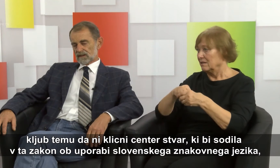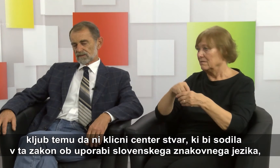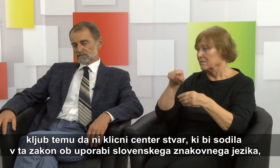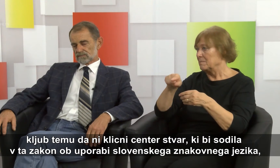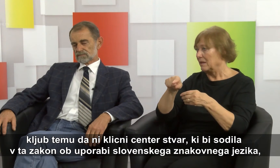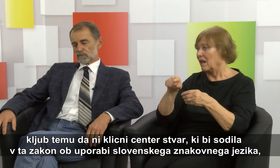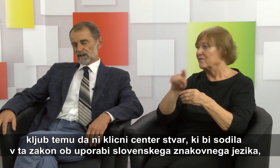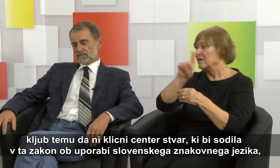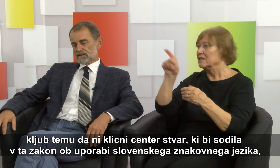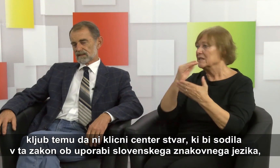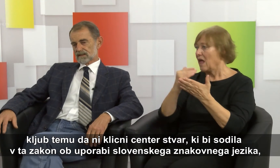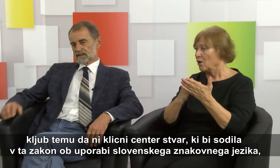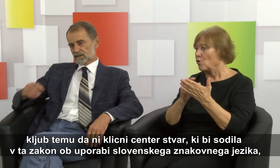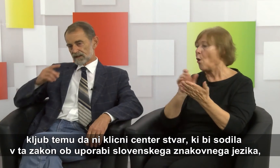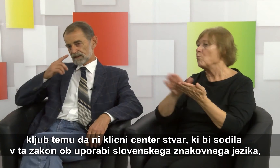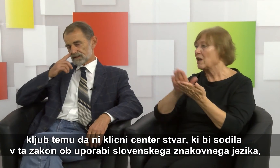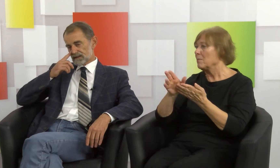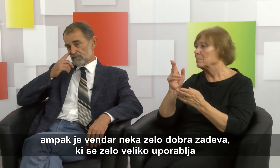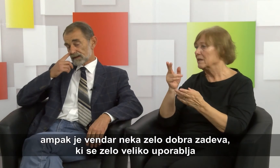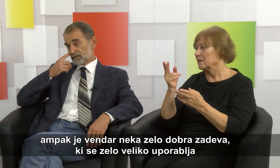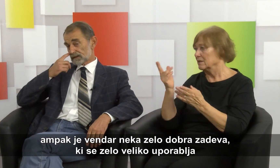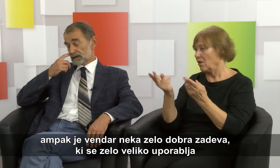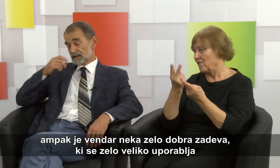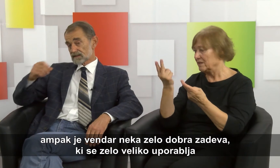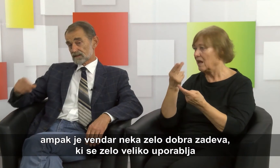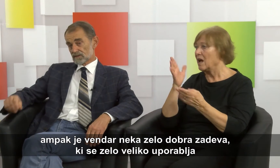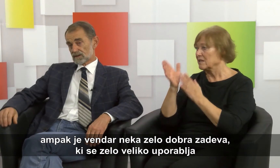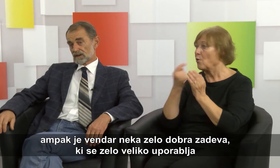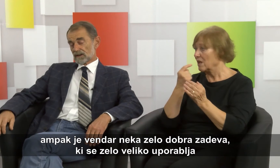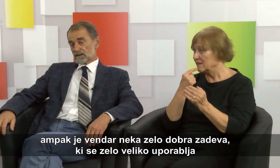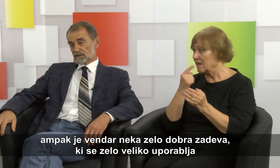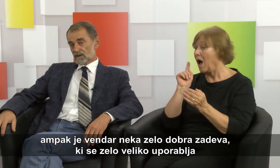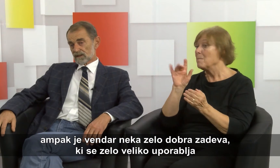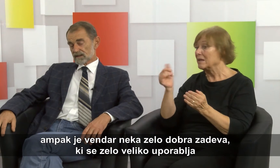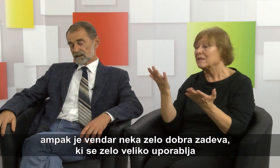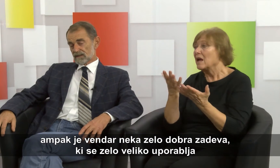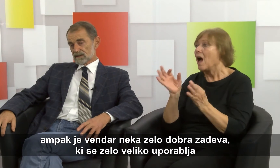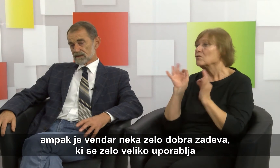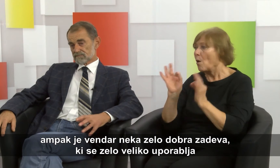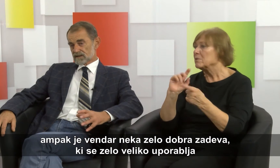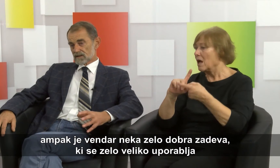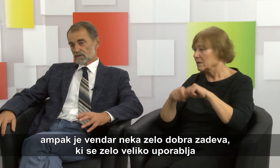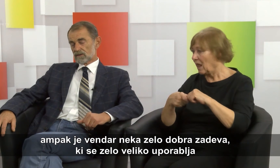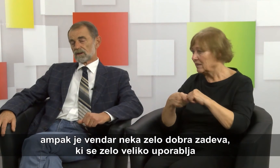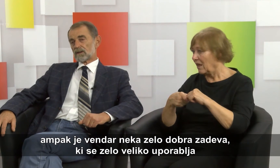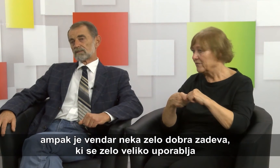o uporabi slovenskega znakovnega jezika, ampak je vendar neka zelo dobra zadeva, ki se zelo